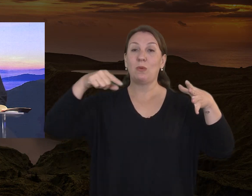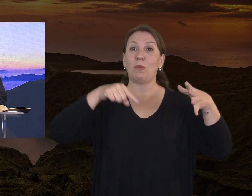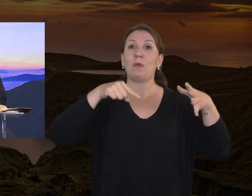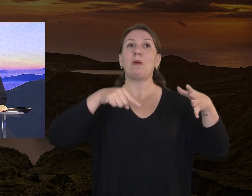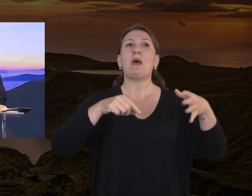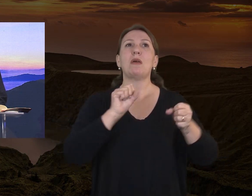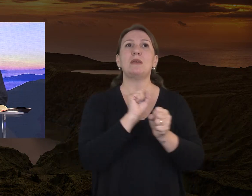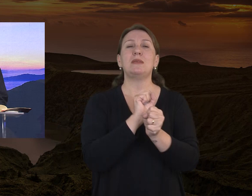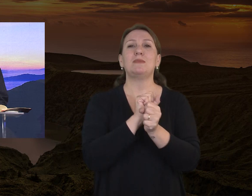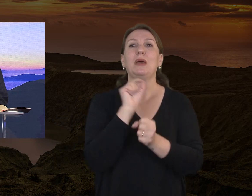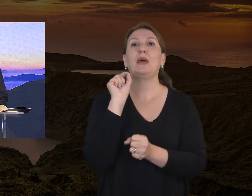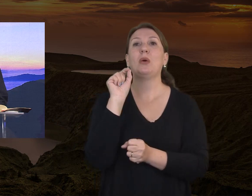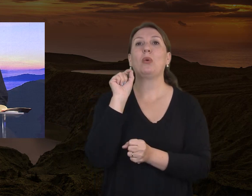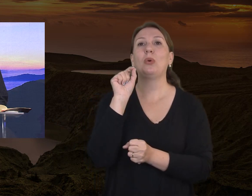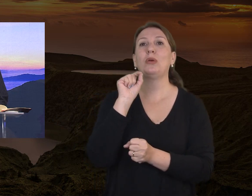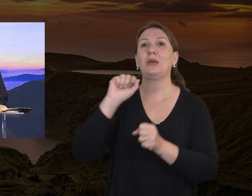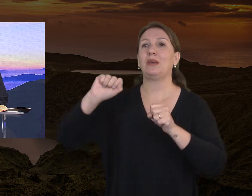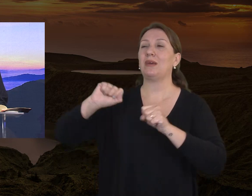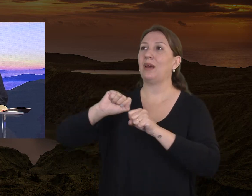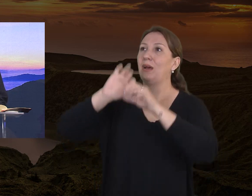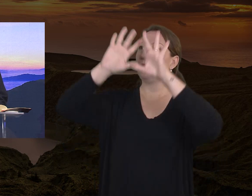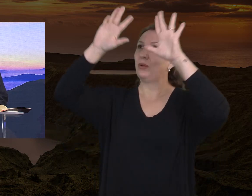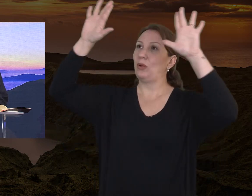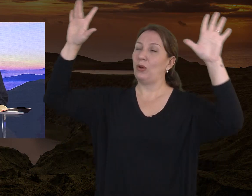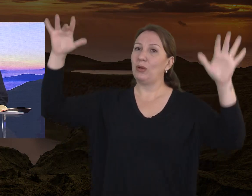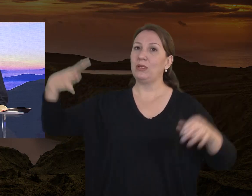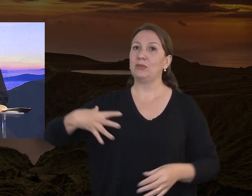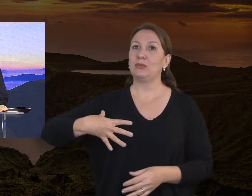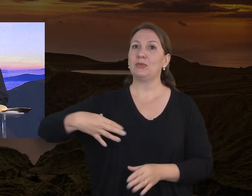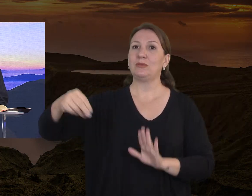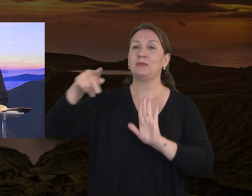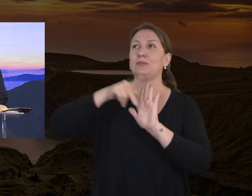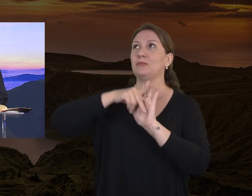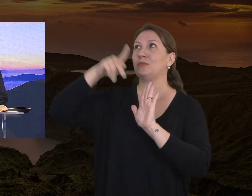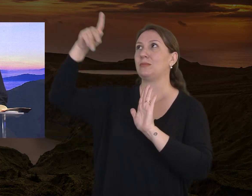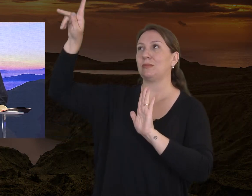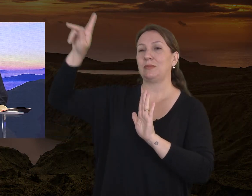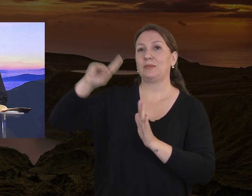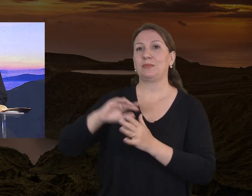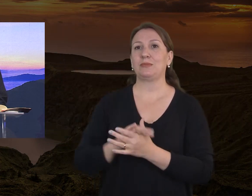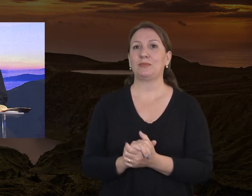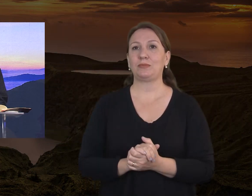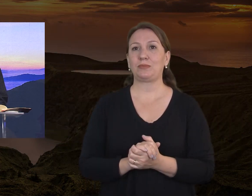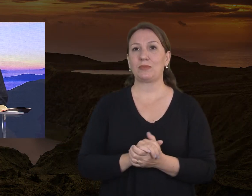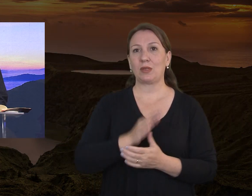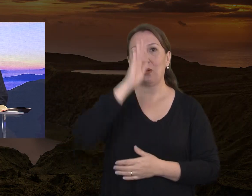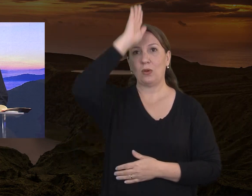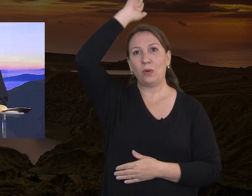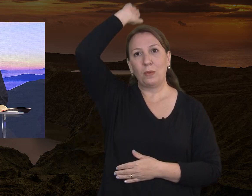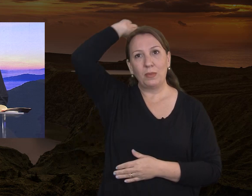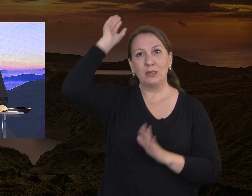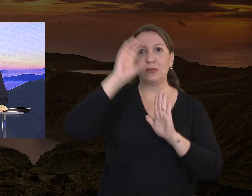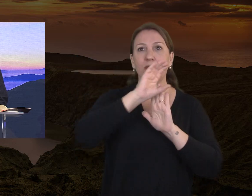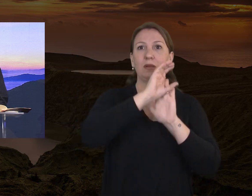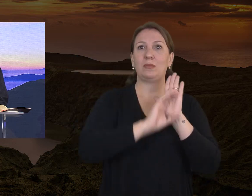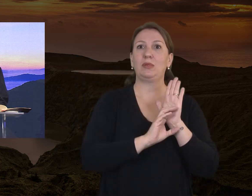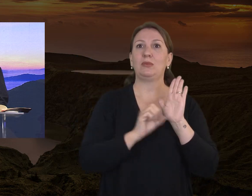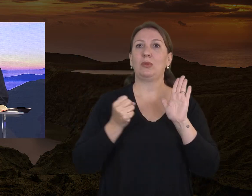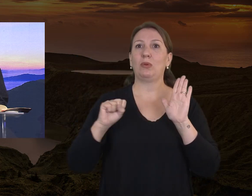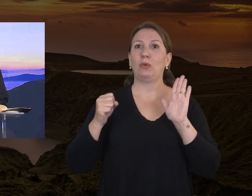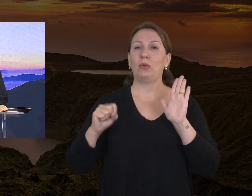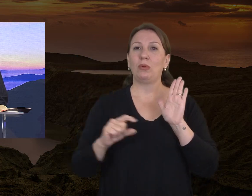Aguarda a Glória dos Filhos de Deus. E a leitura bíblica é Romanos 8,